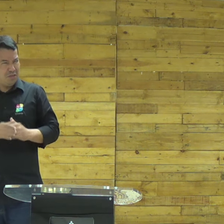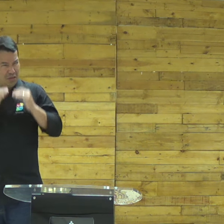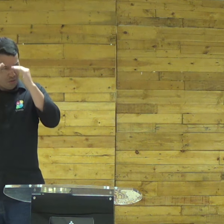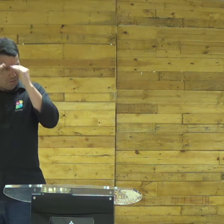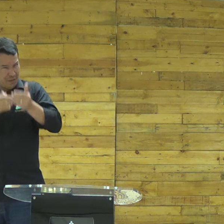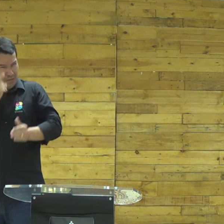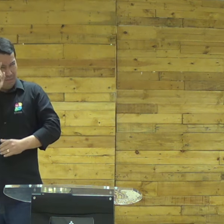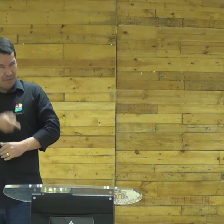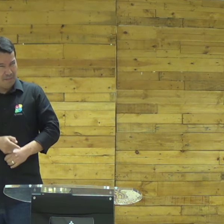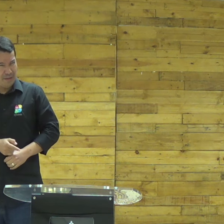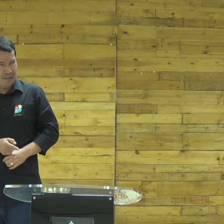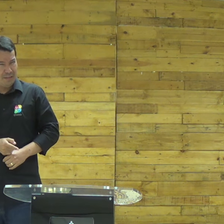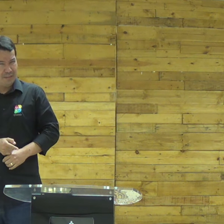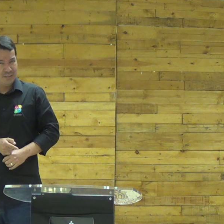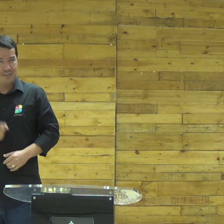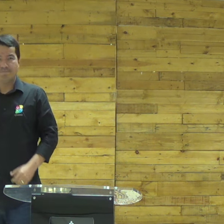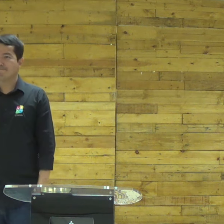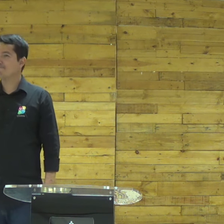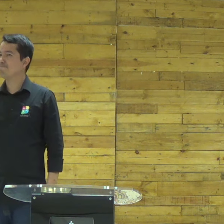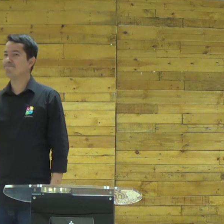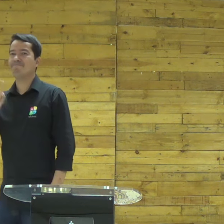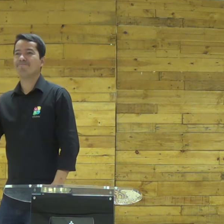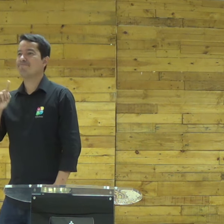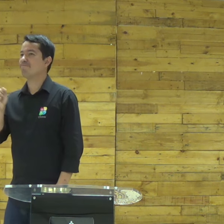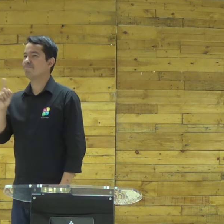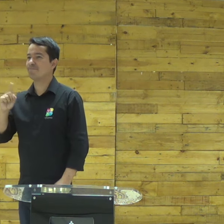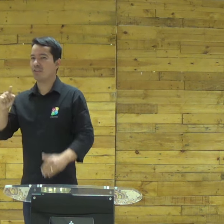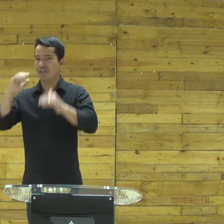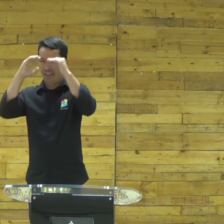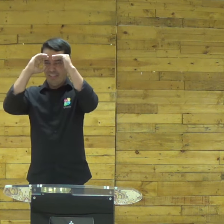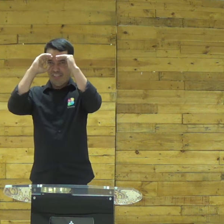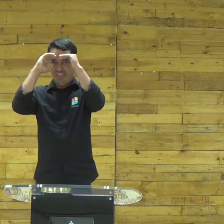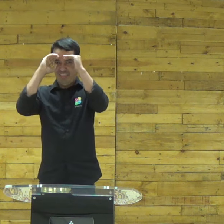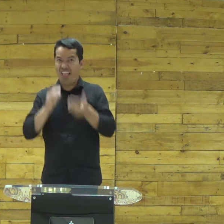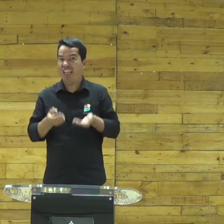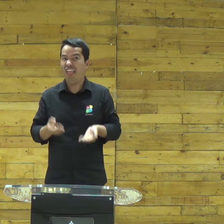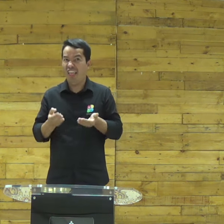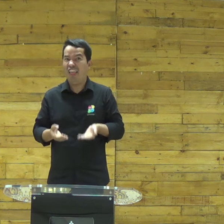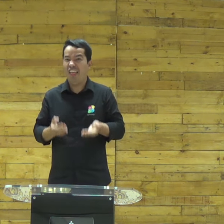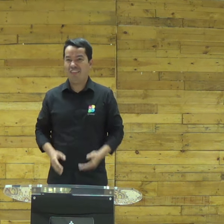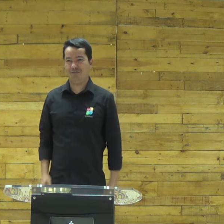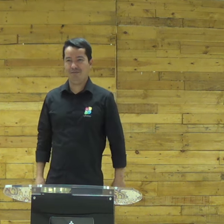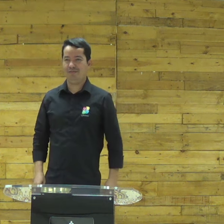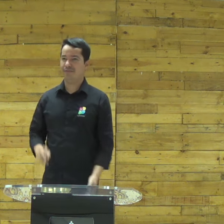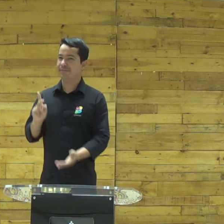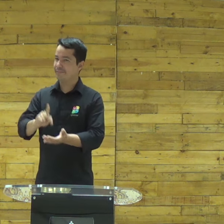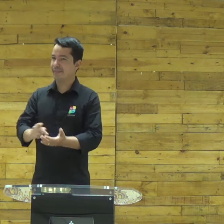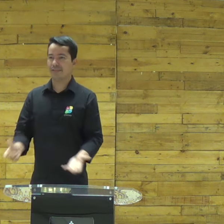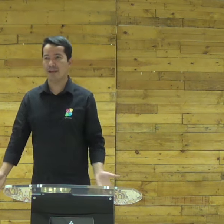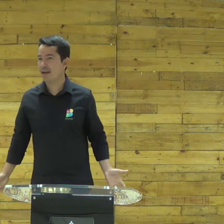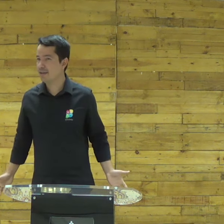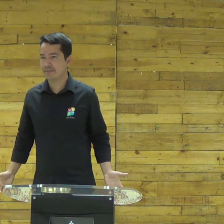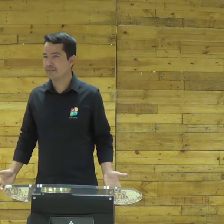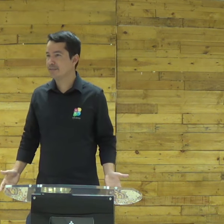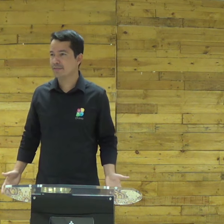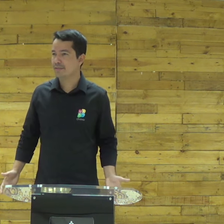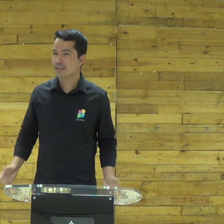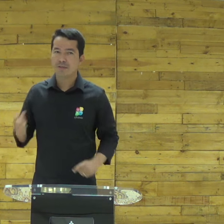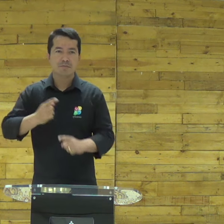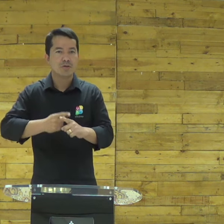is se é obedecer o mandamento de Jesus não é é não obedecer e é